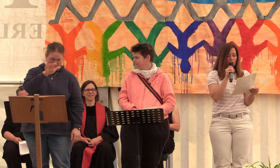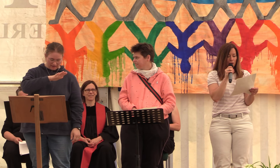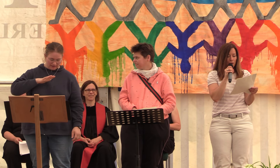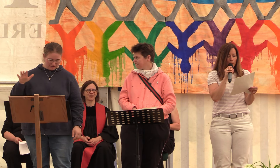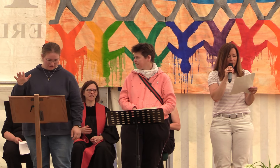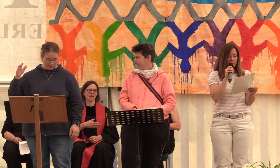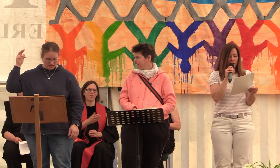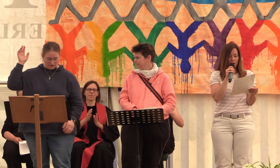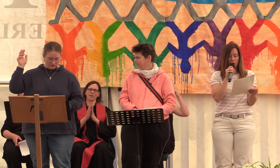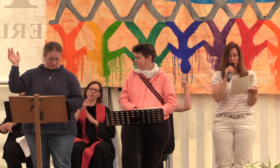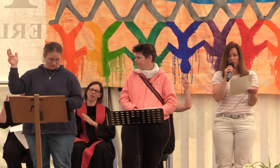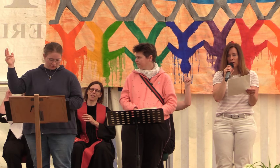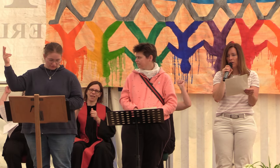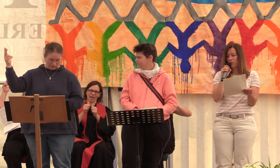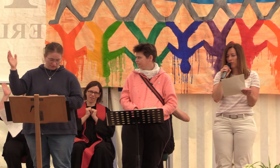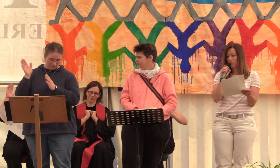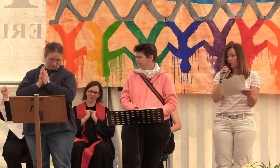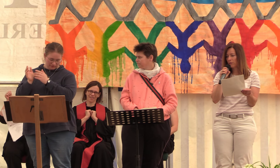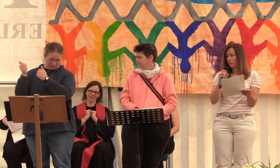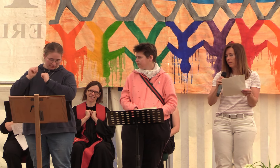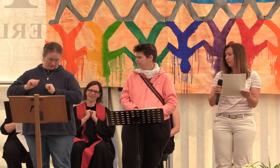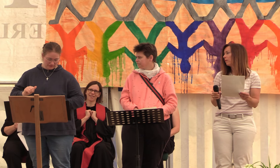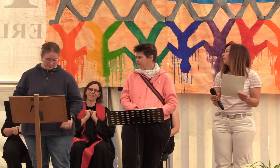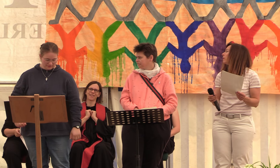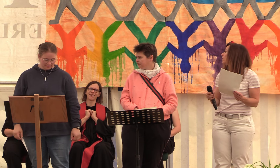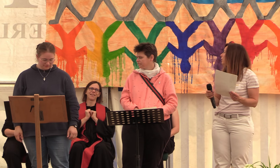Alle, bitte, Gott, hilf.